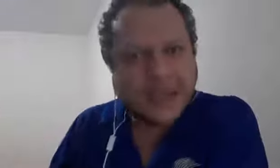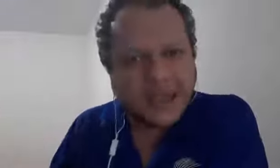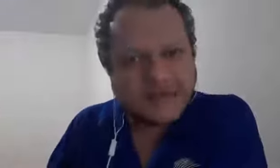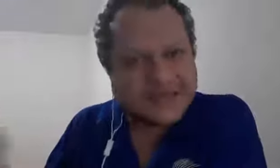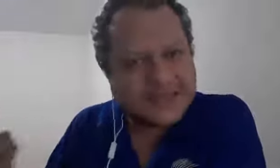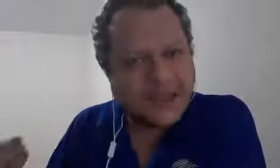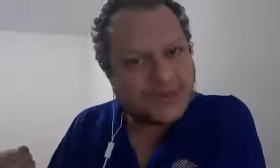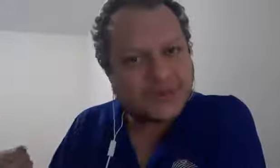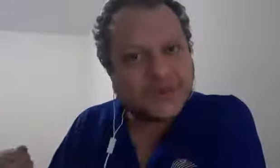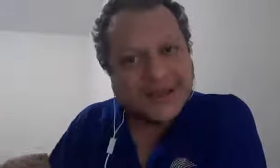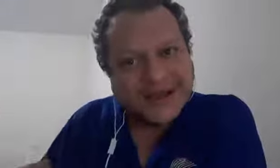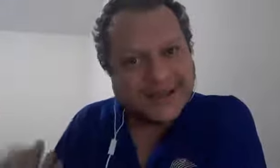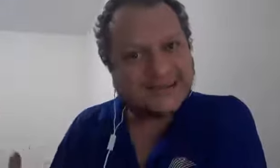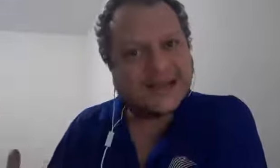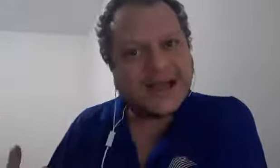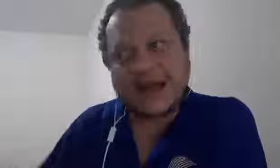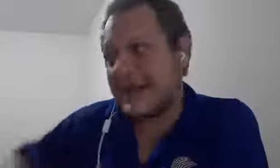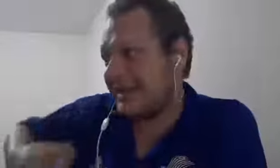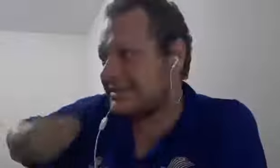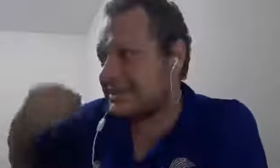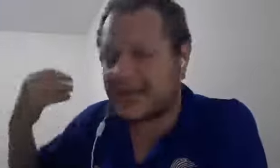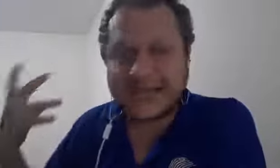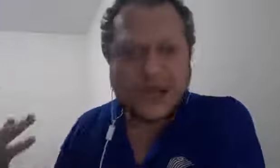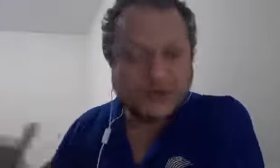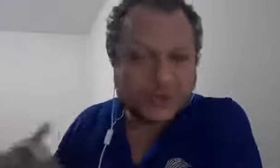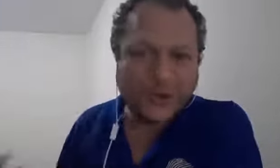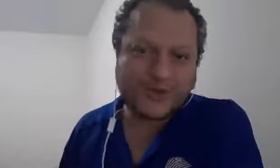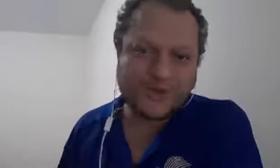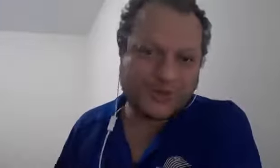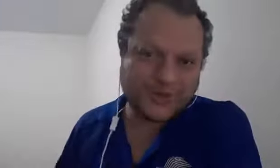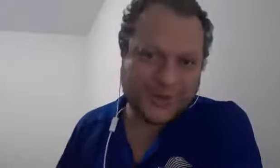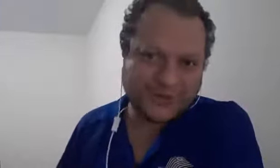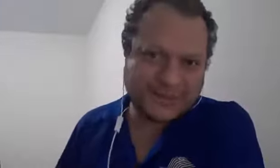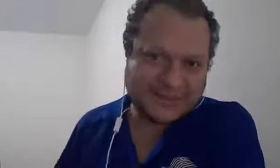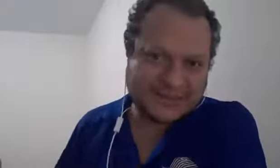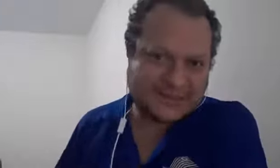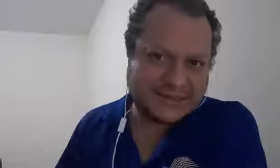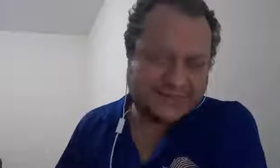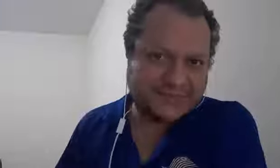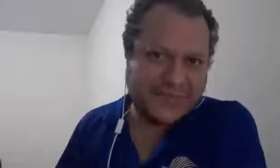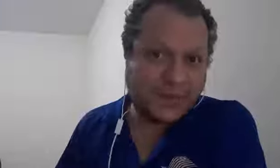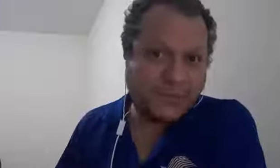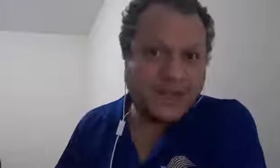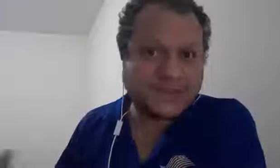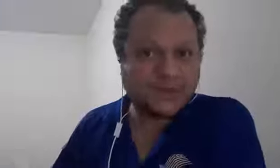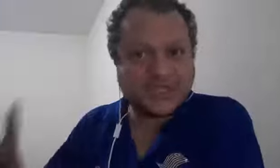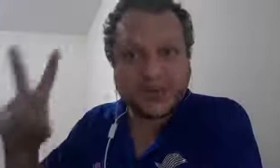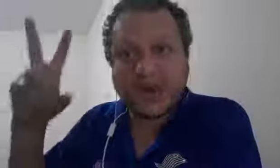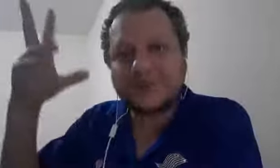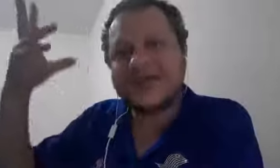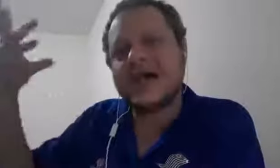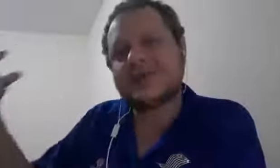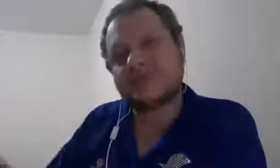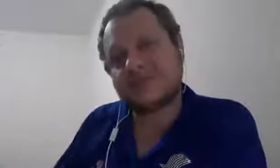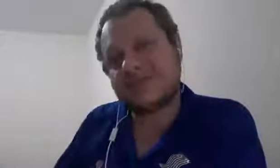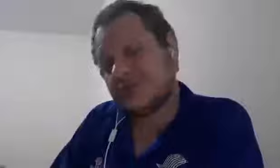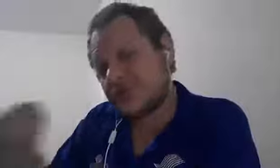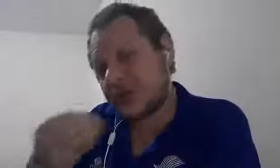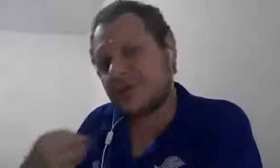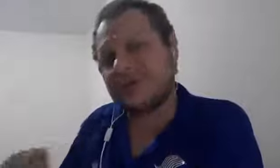consegue fazer isso andar e ser legal e todo mundo conseguir acessar, tá? O máximo de igualdade possível, de